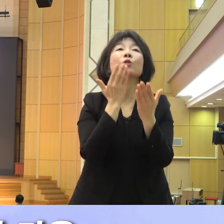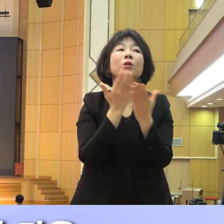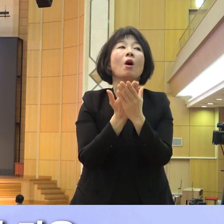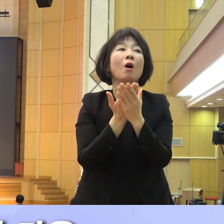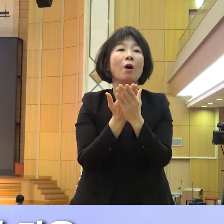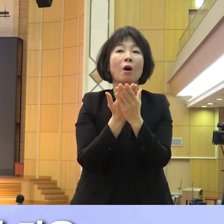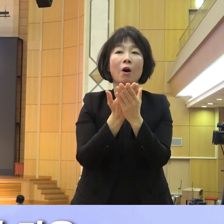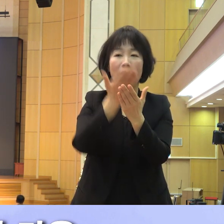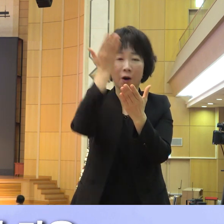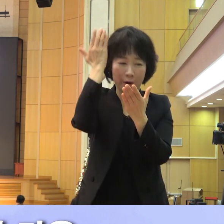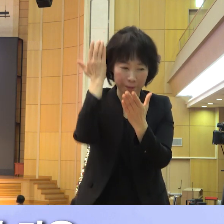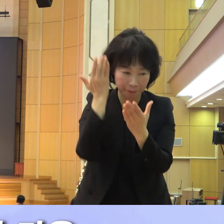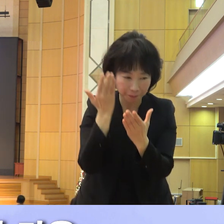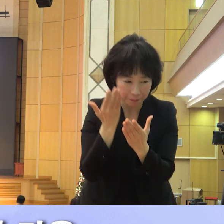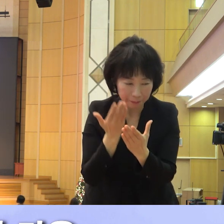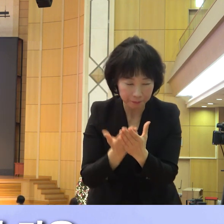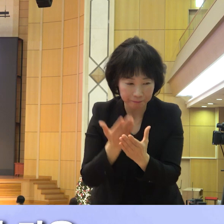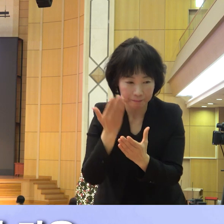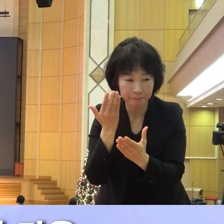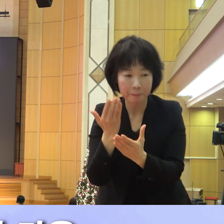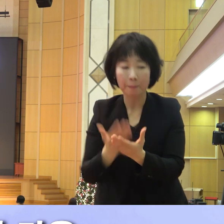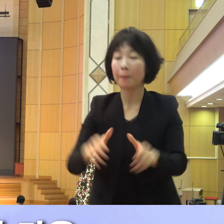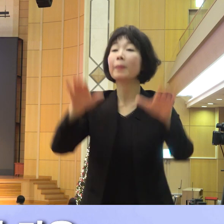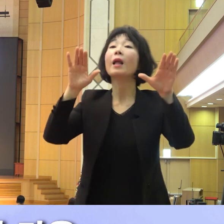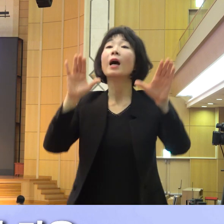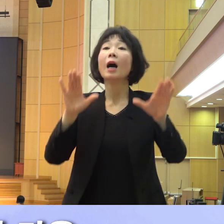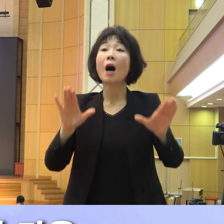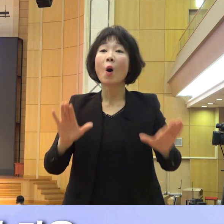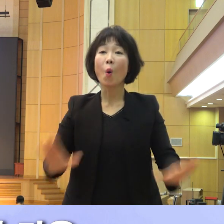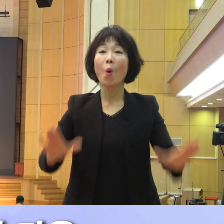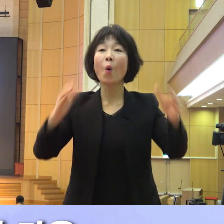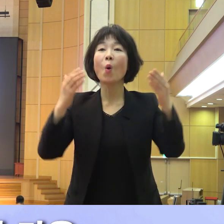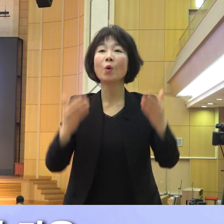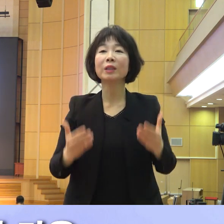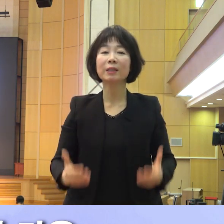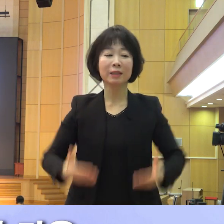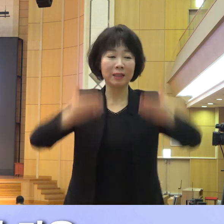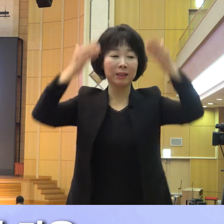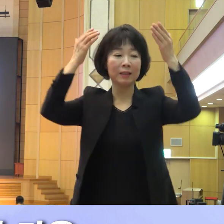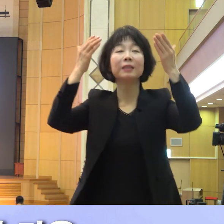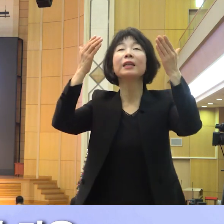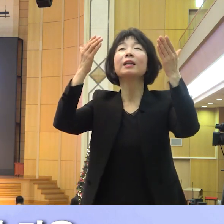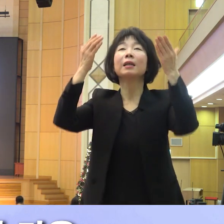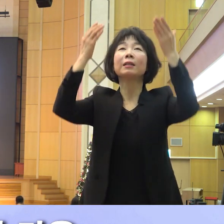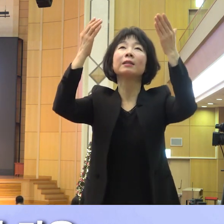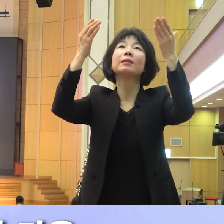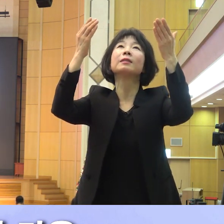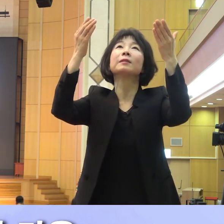오늘